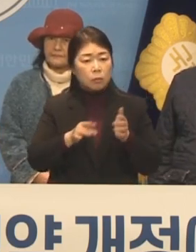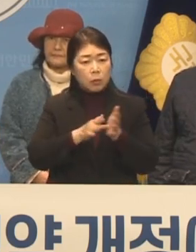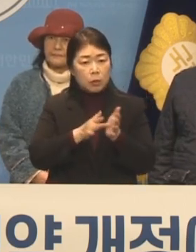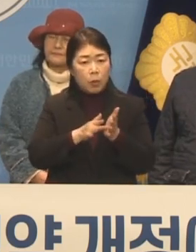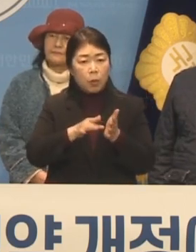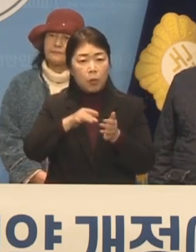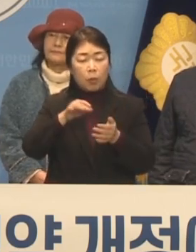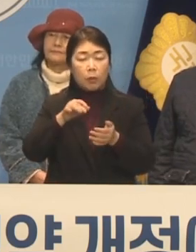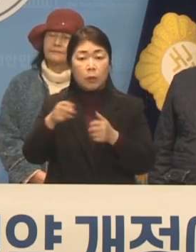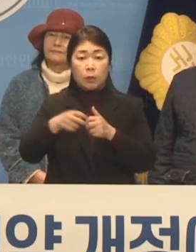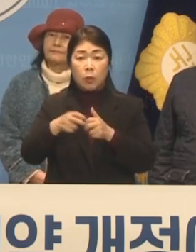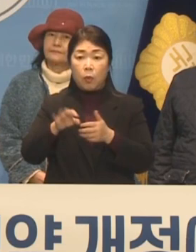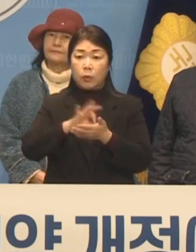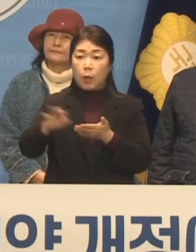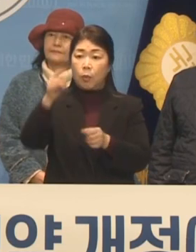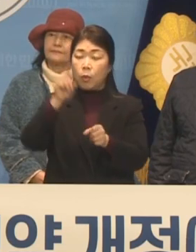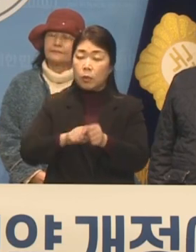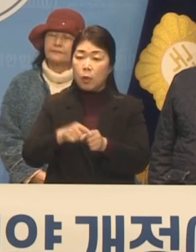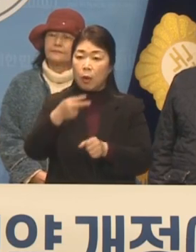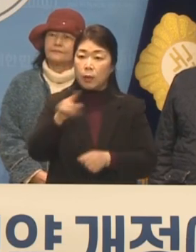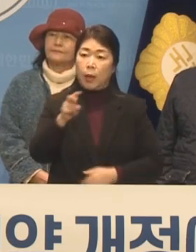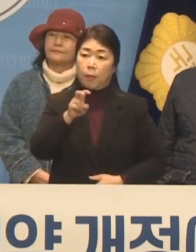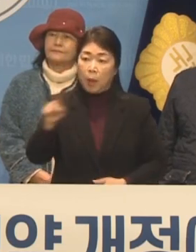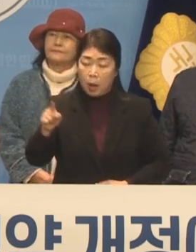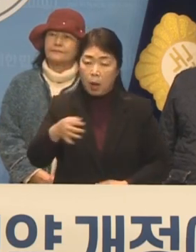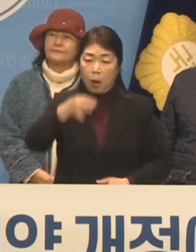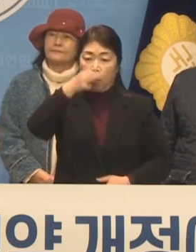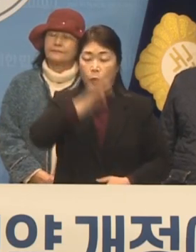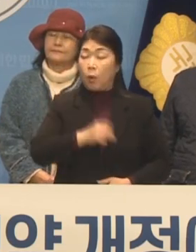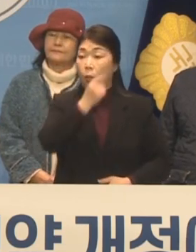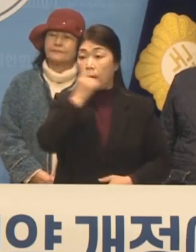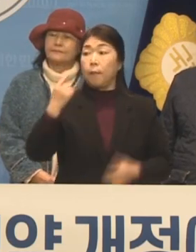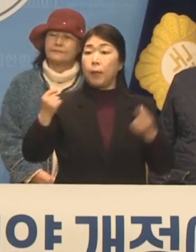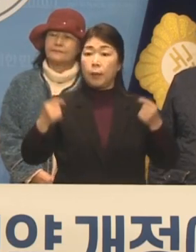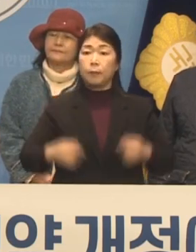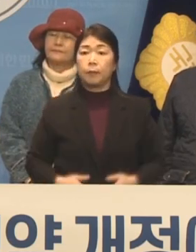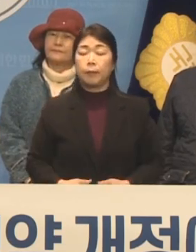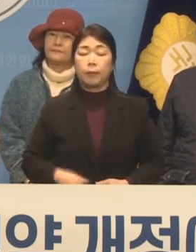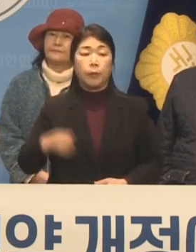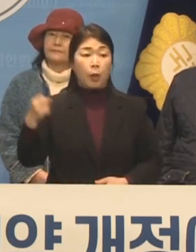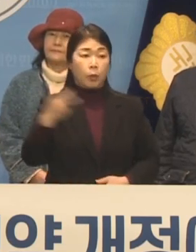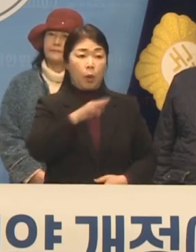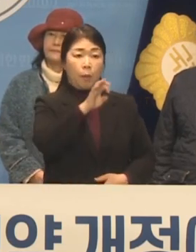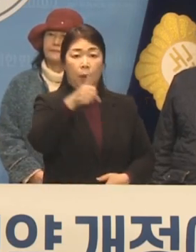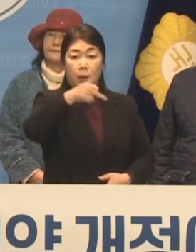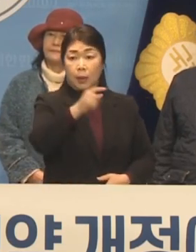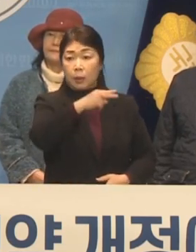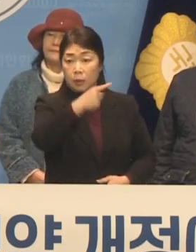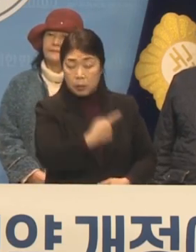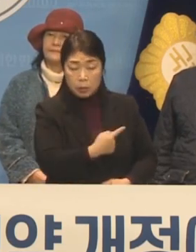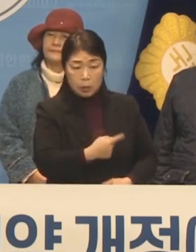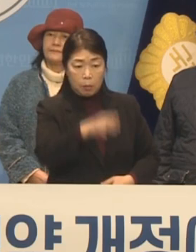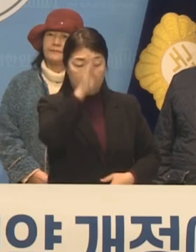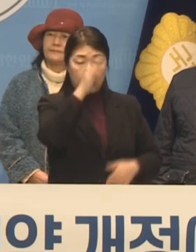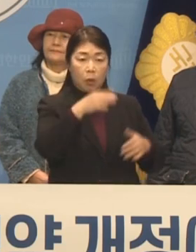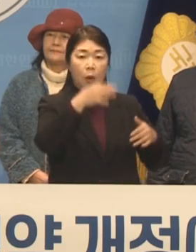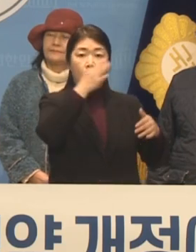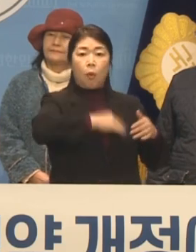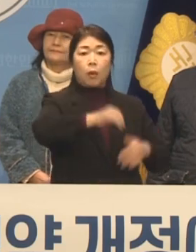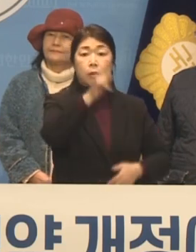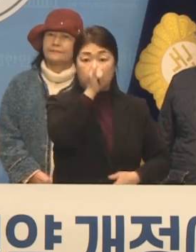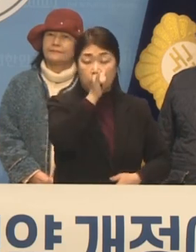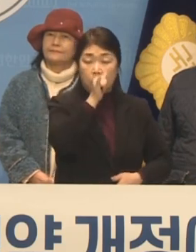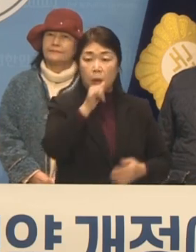의료용 대마가 아주 효능이 있다는 걸 확인했고 파킨슨 병에도 탁월한 효과가 있으니 한번